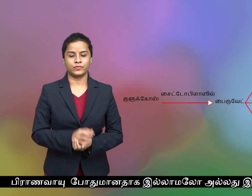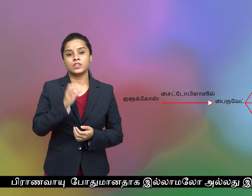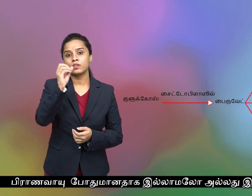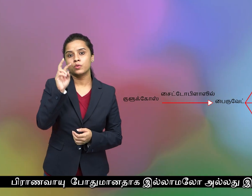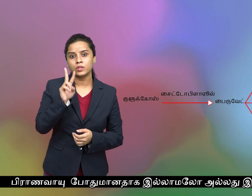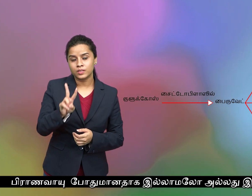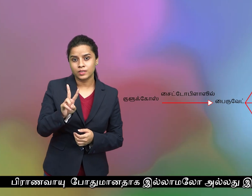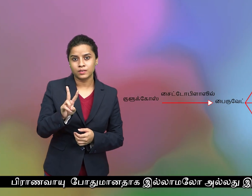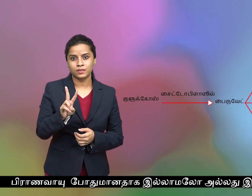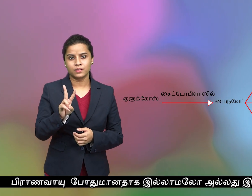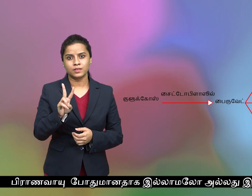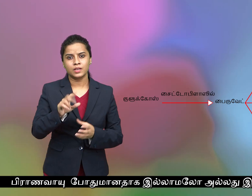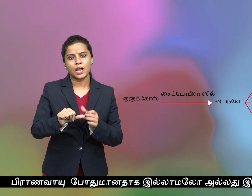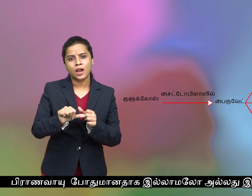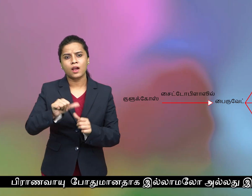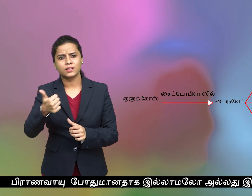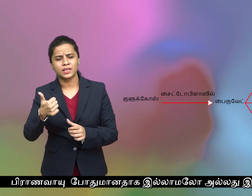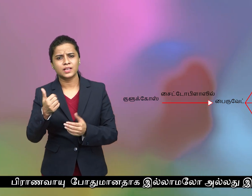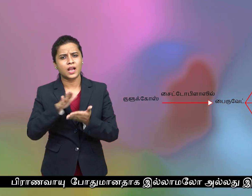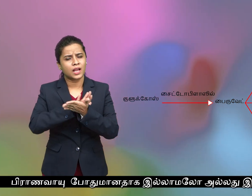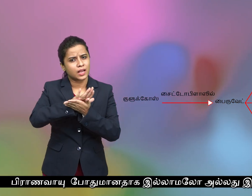பிராணவாயு போதுமானதாக இல்லாமல் இருந்தால்